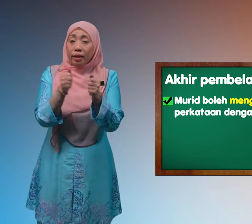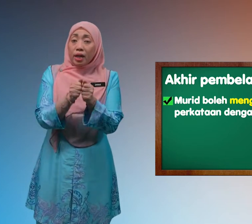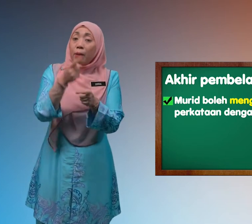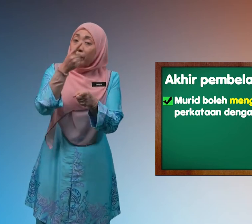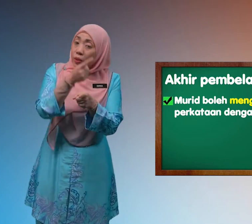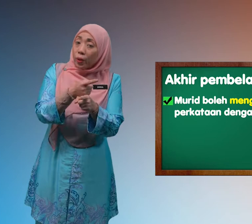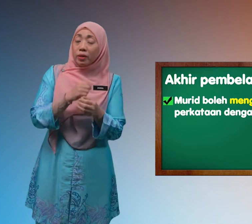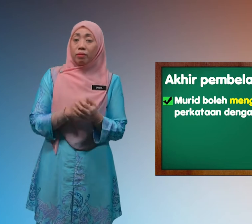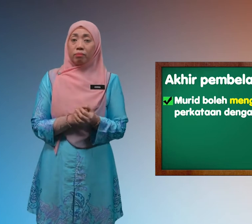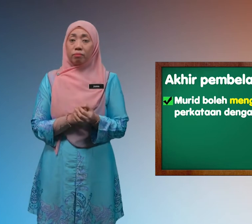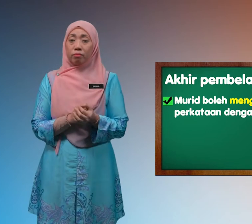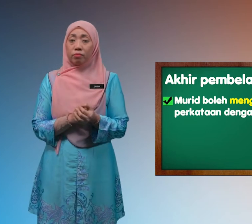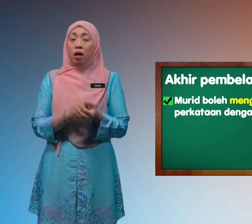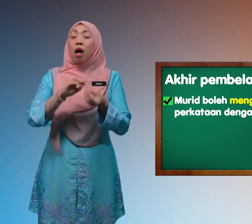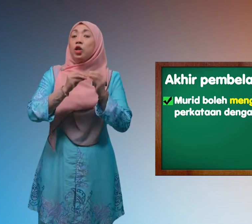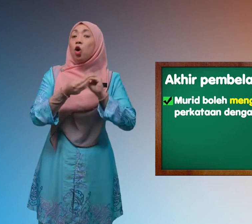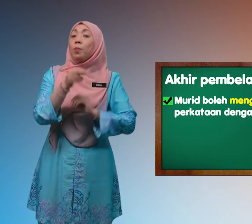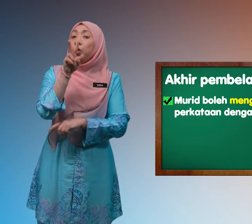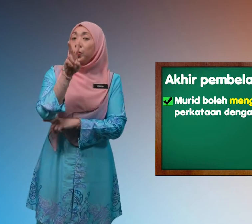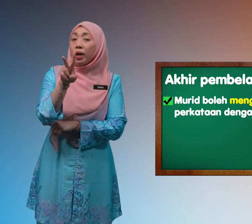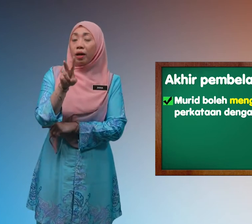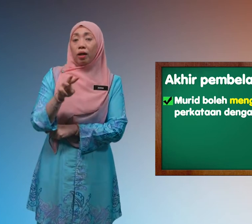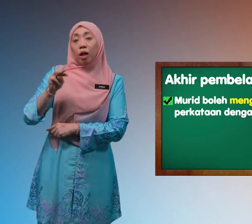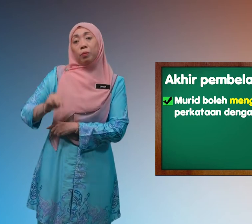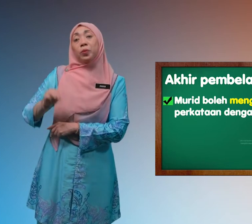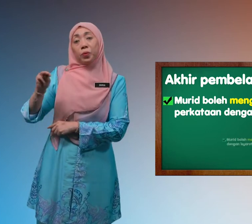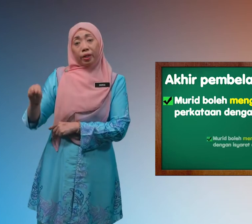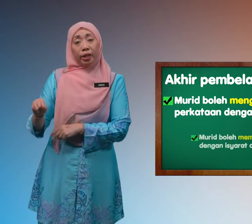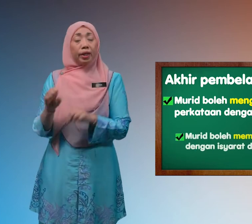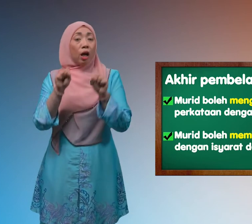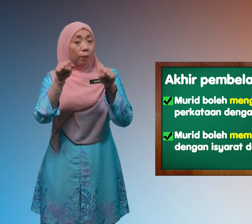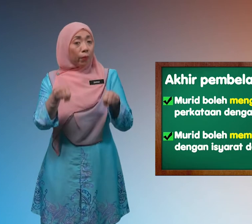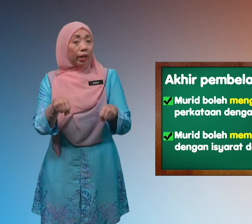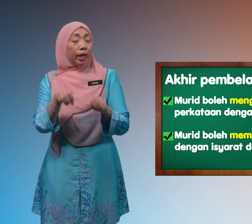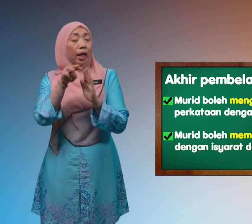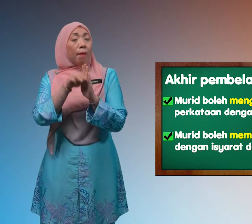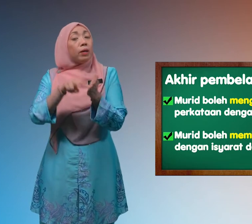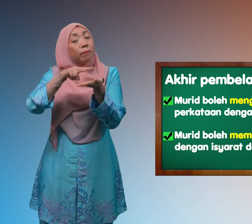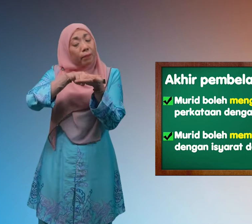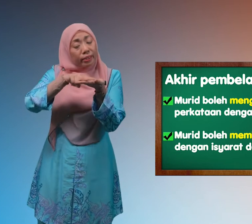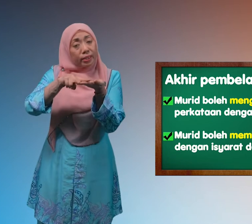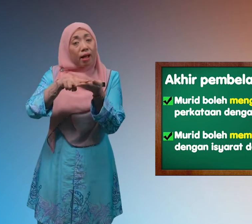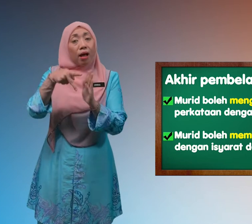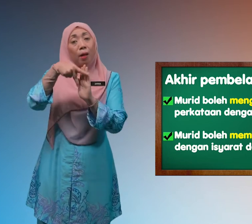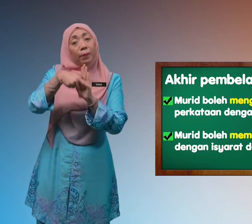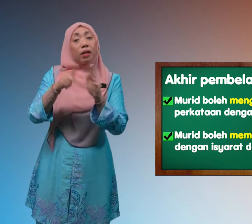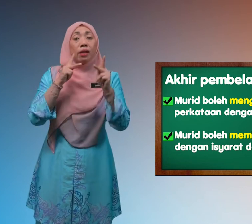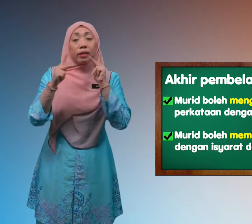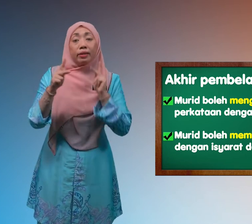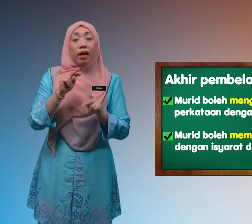dengan betul. Nombor 2, murid boleh membaca